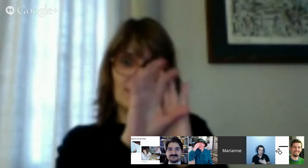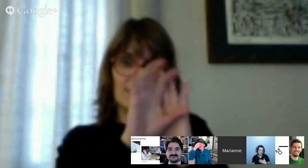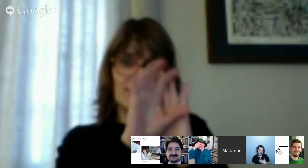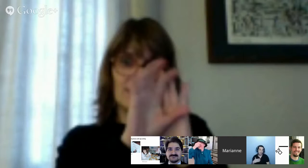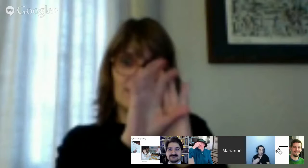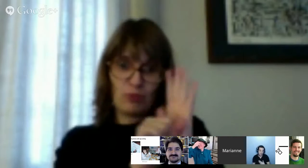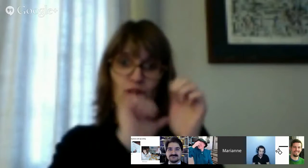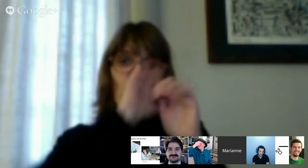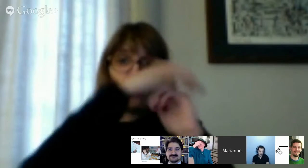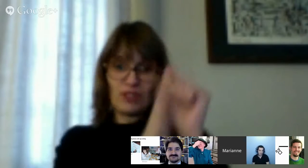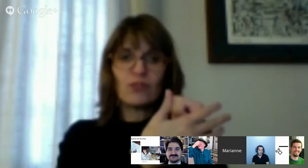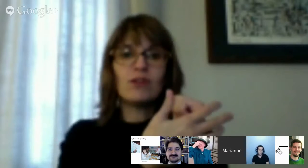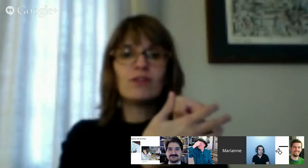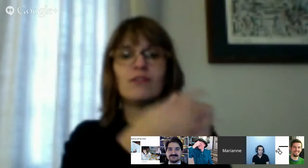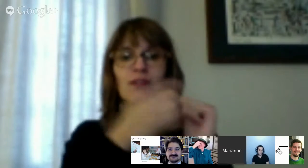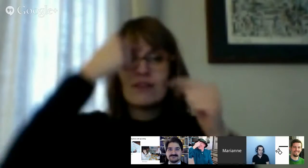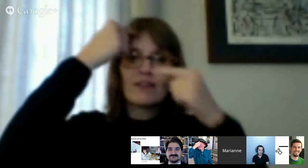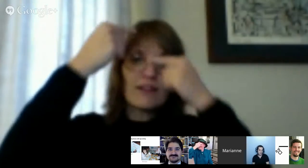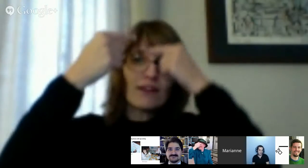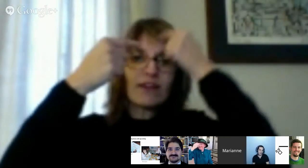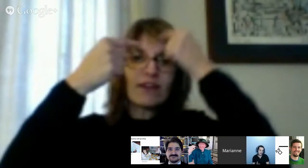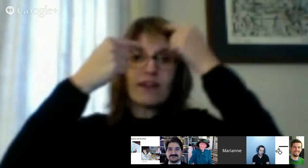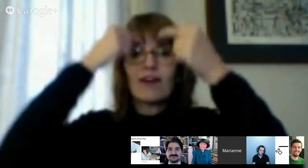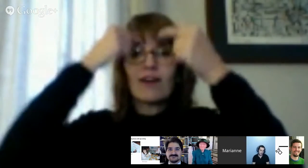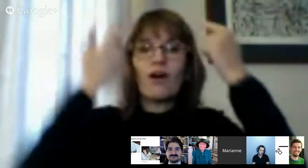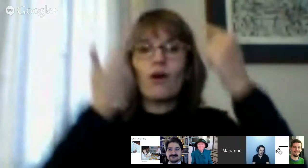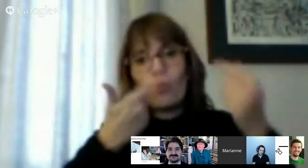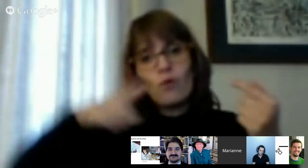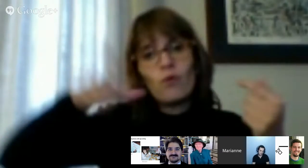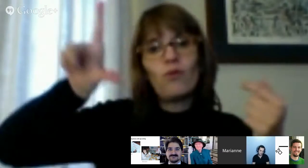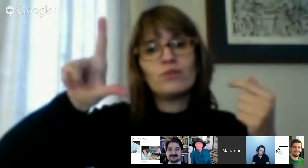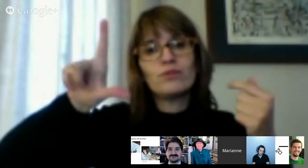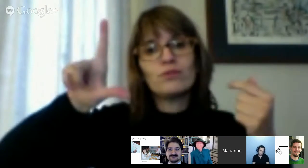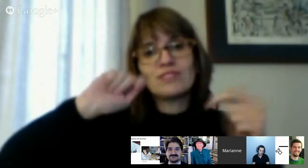crianças se desenvolverem na leitura.